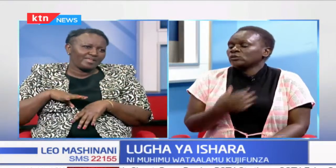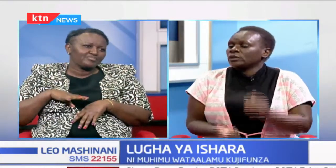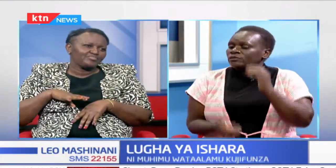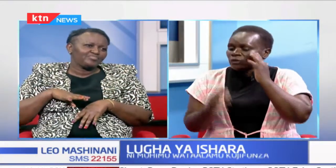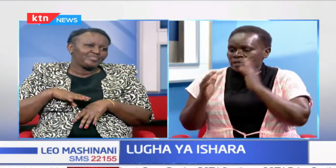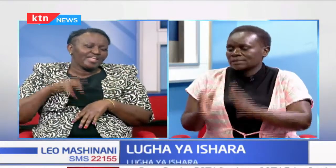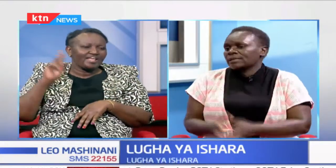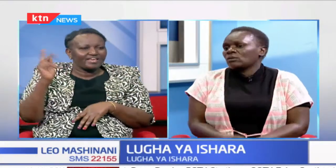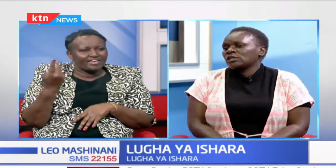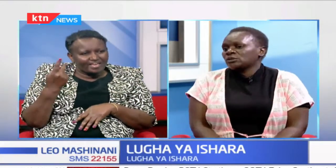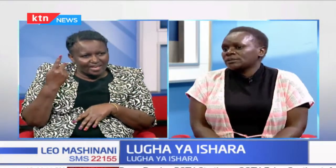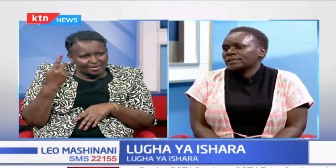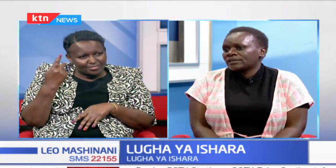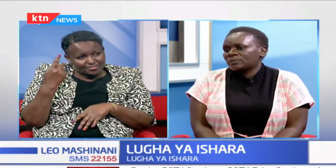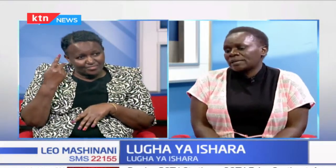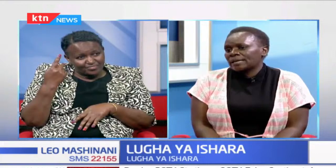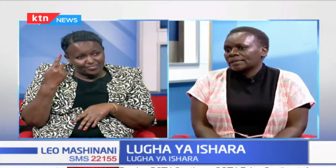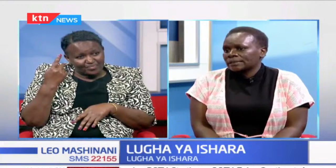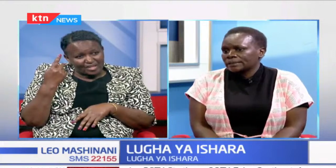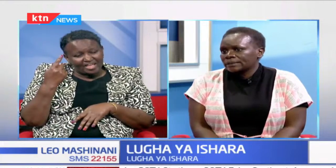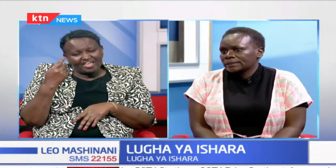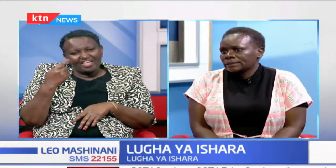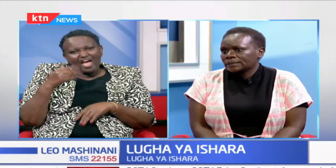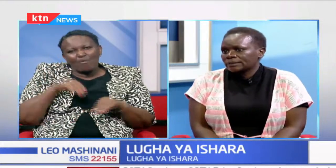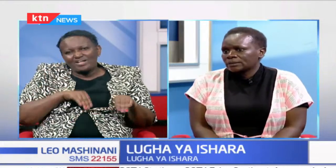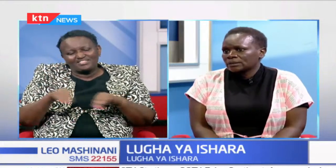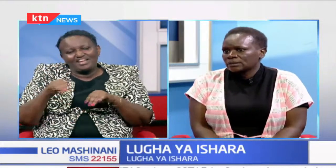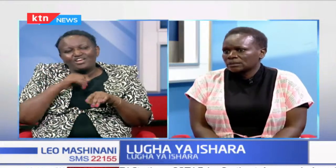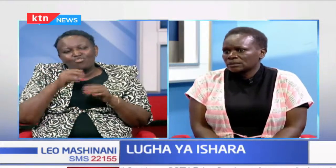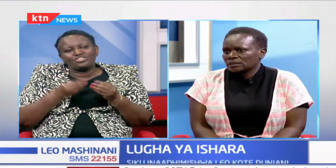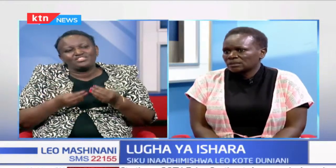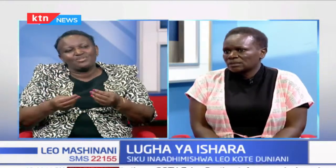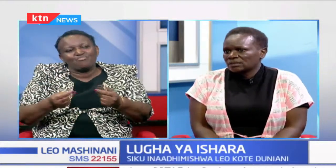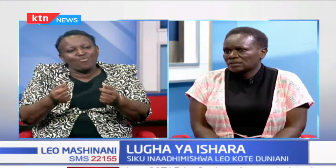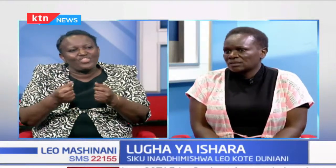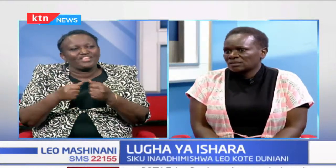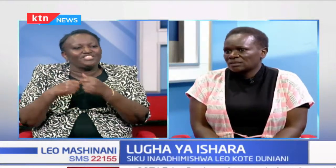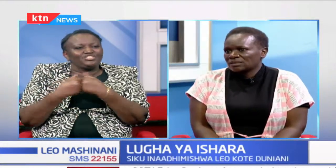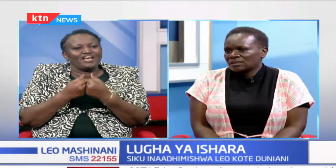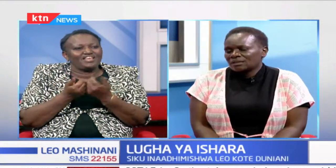Sasa ndio I focus sana kwa issues za deaf peke yake.